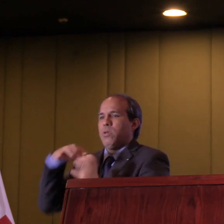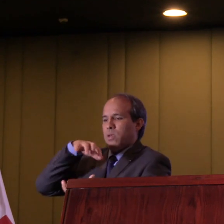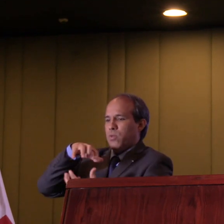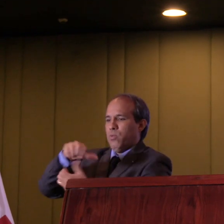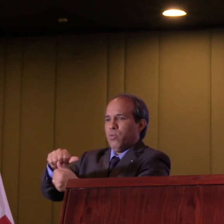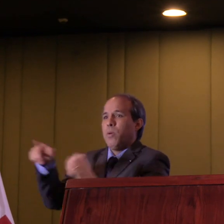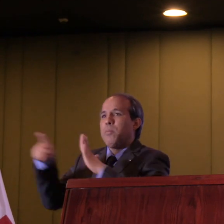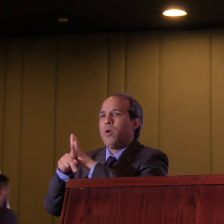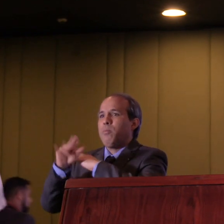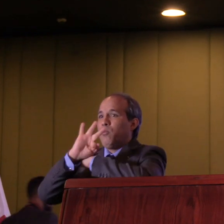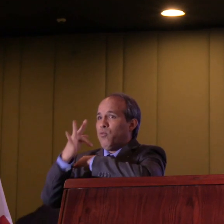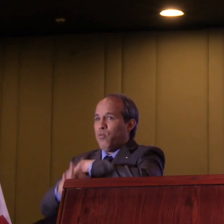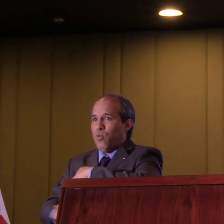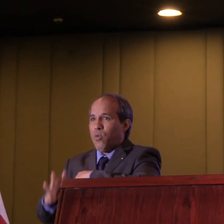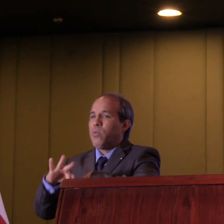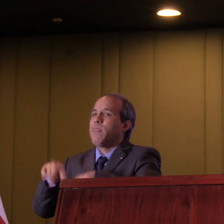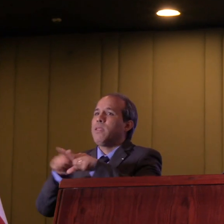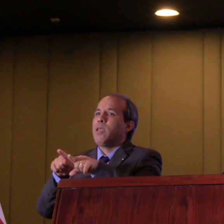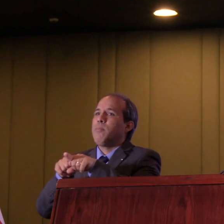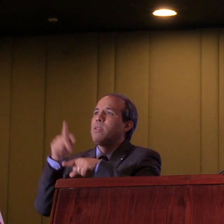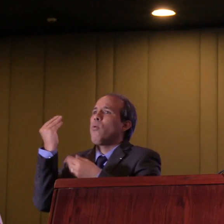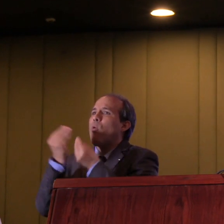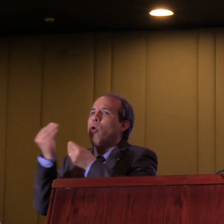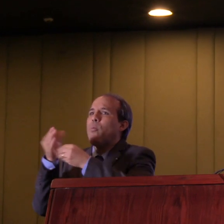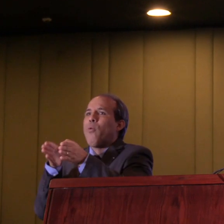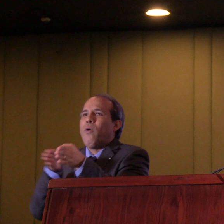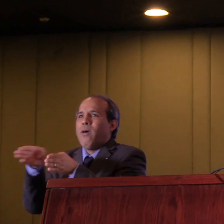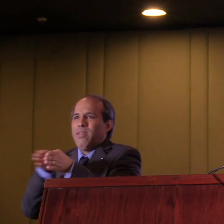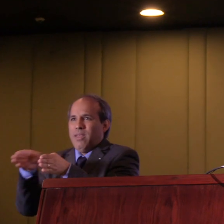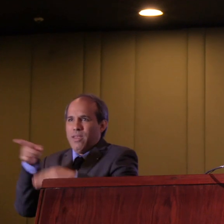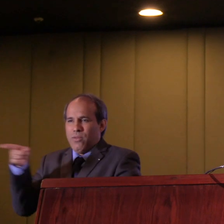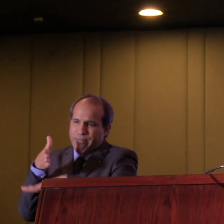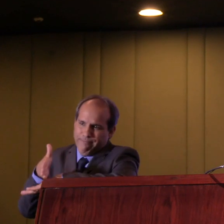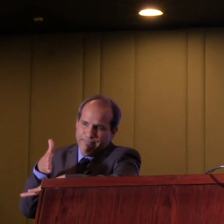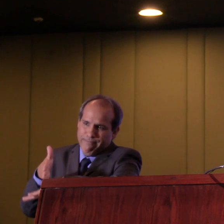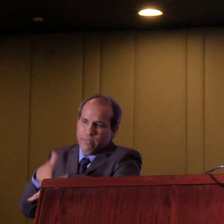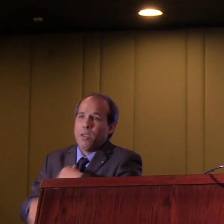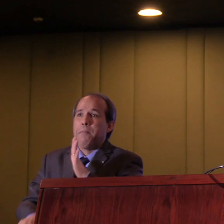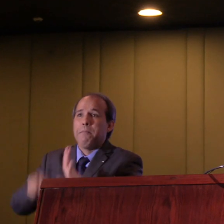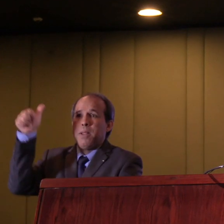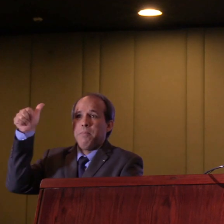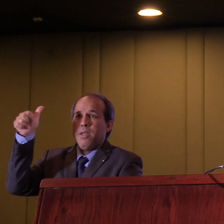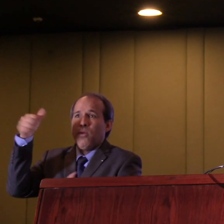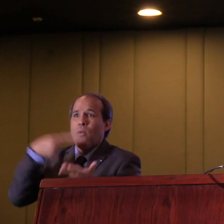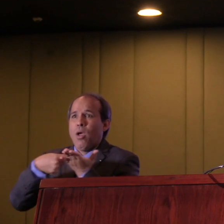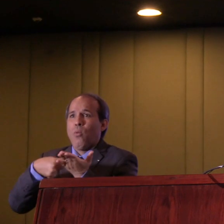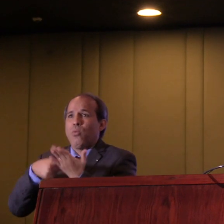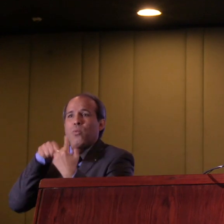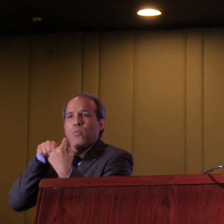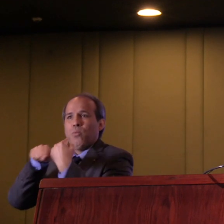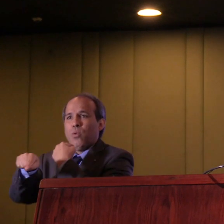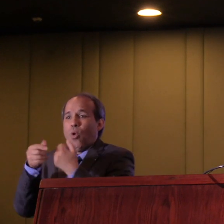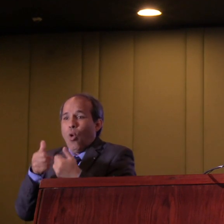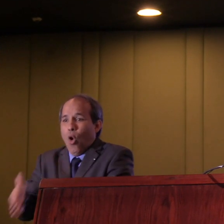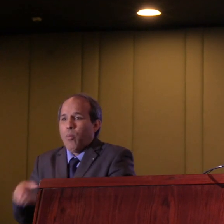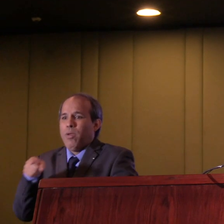de Foz do Iguaçu e suas vias de acesso. O primeiro acordo bilateral, presidente, para o início